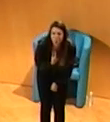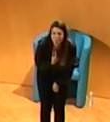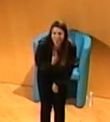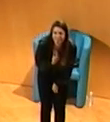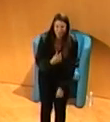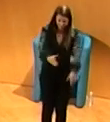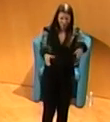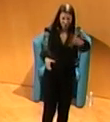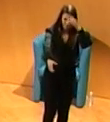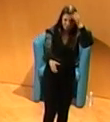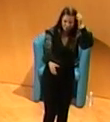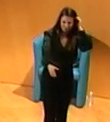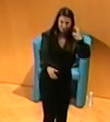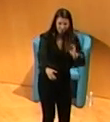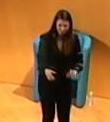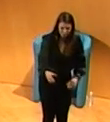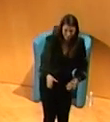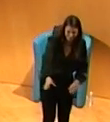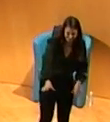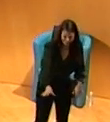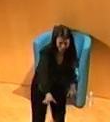Parce qu'elle est sourde. Oui.